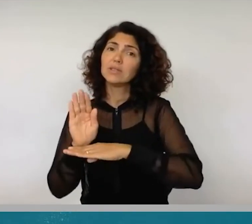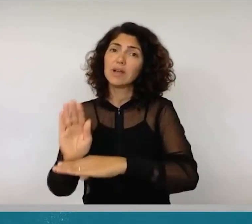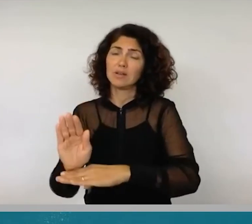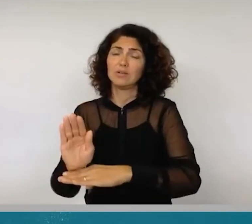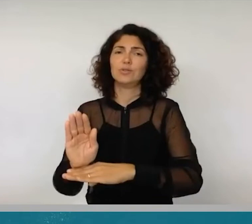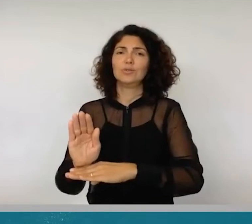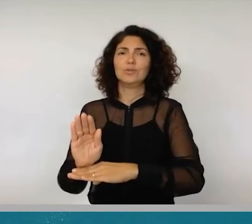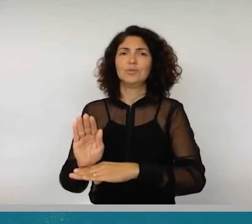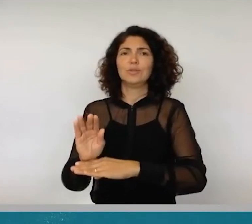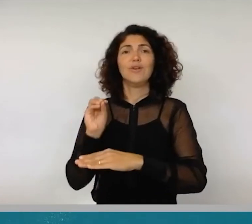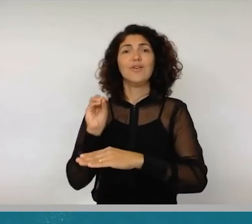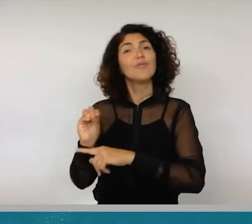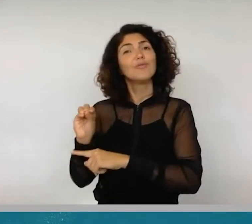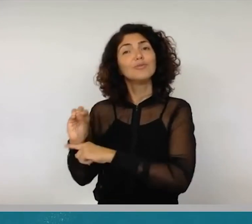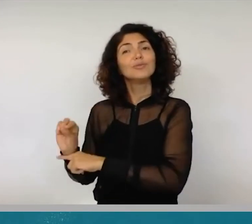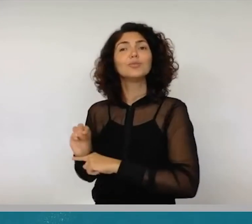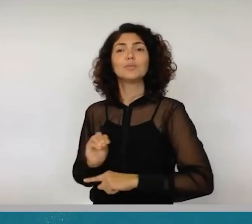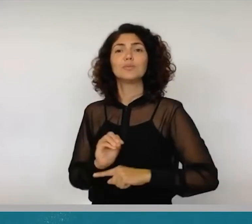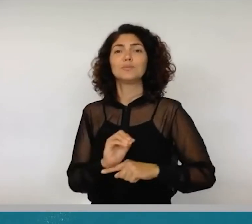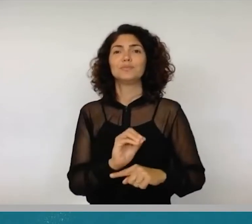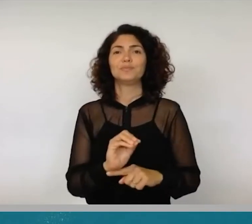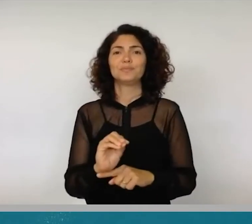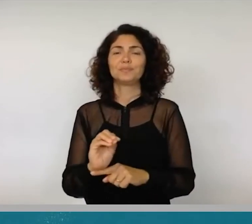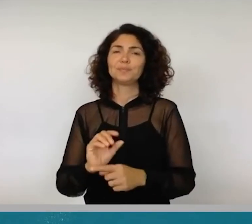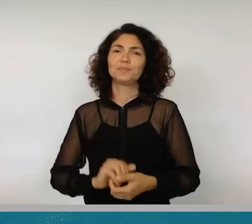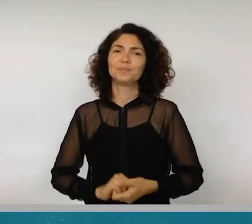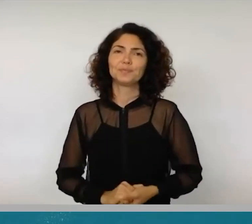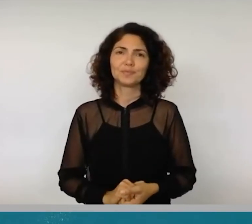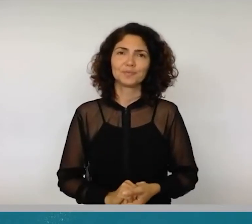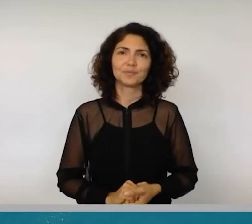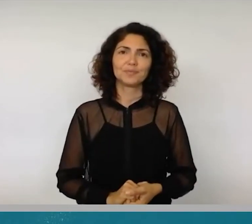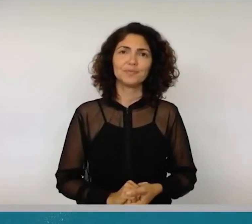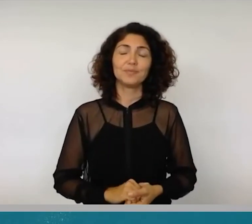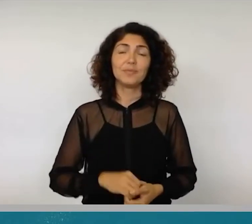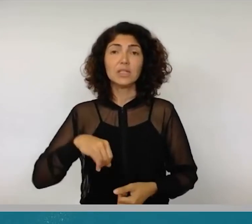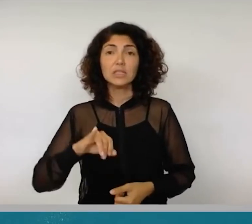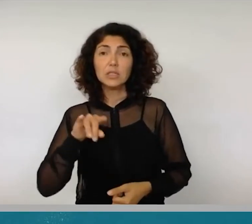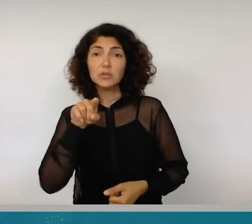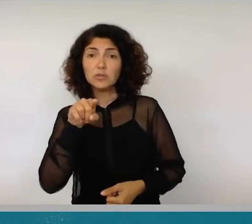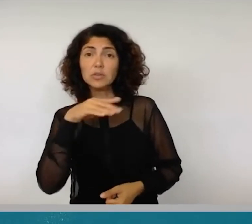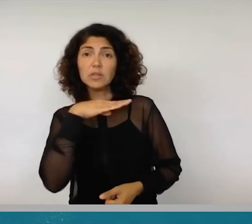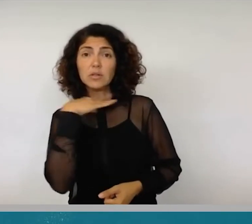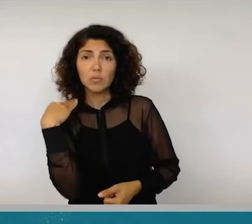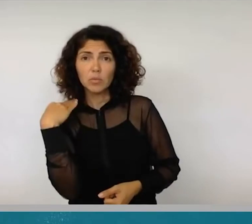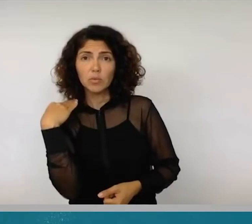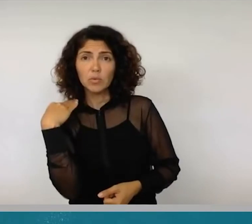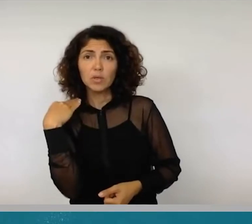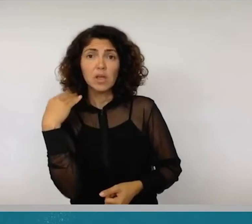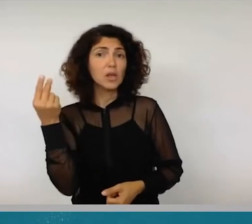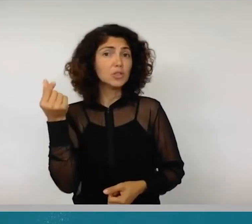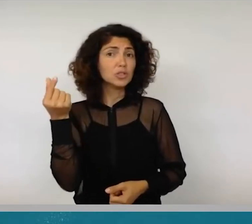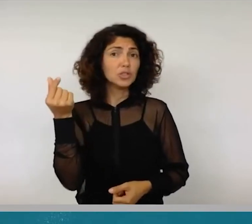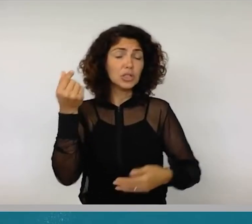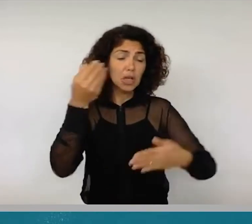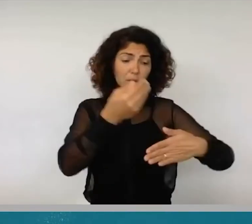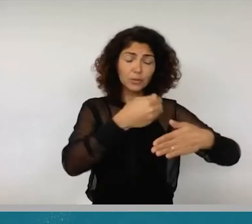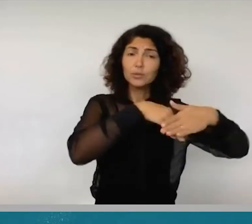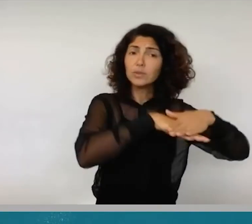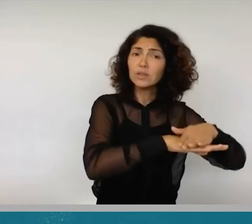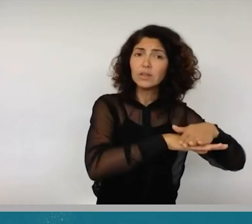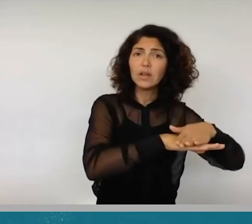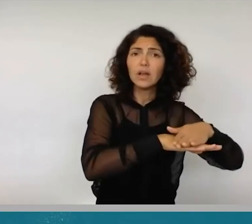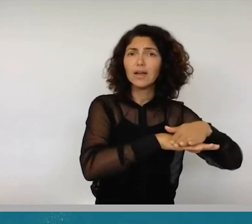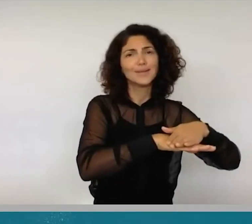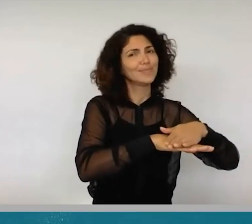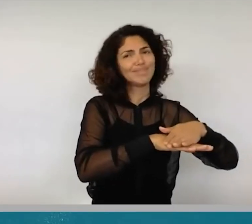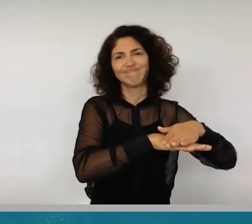seu caixão, não, né? Então, ó Senhor Jesus, quando fala são os olhos,